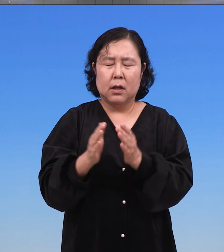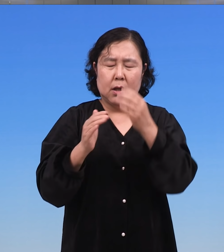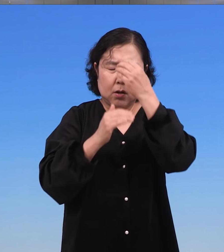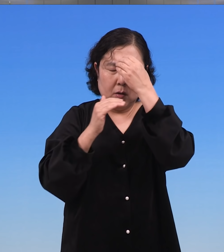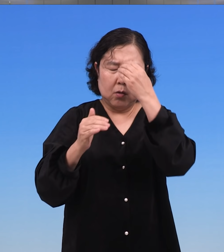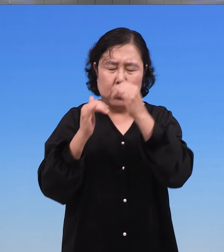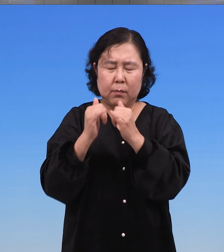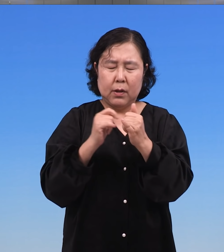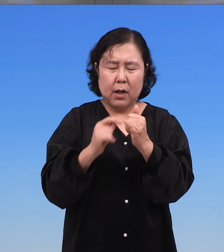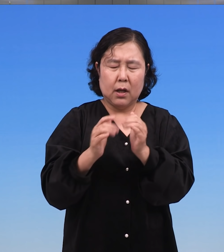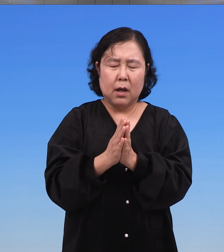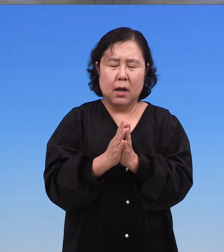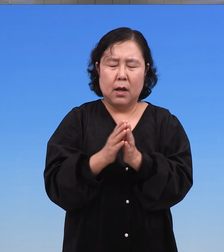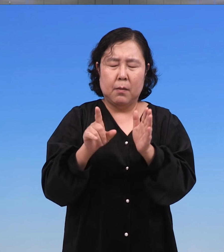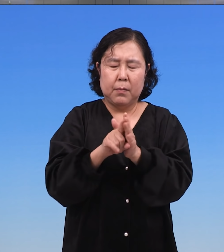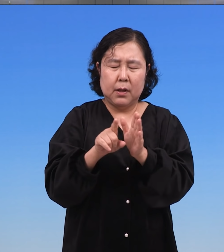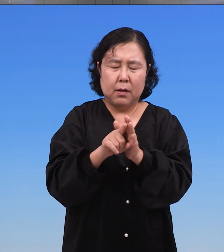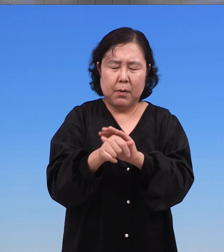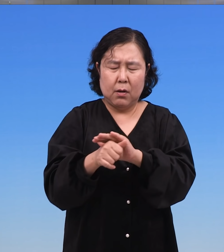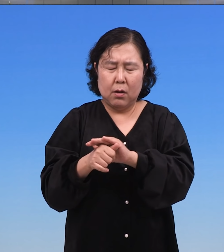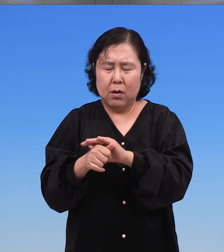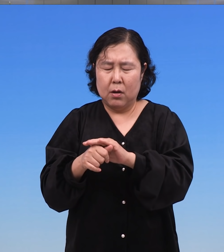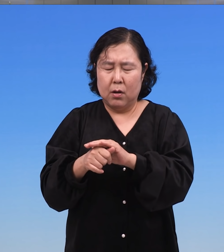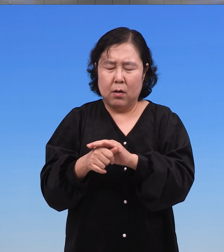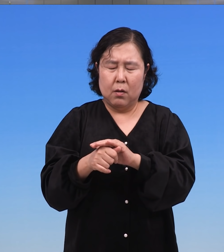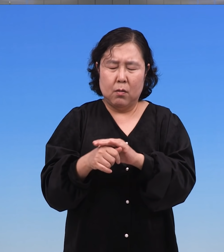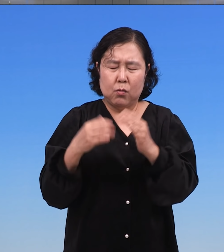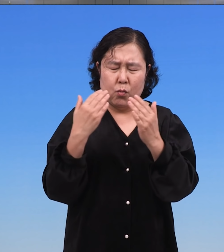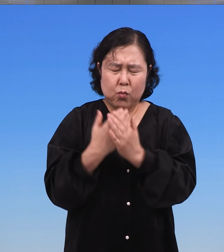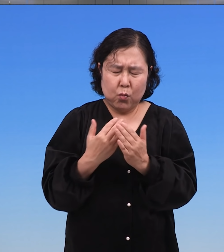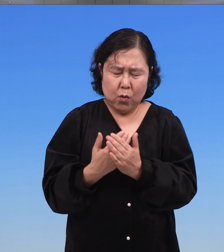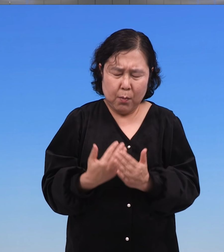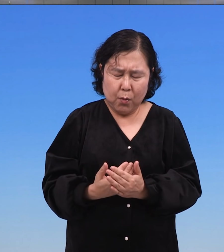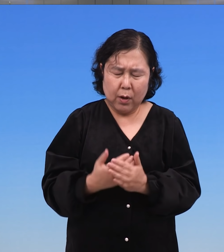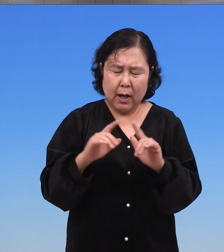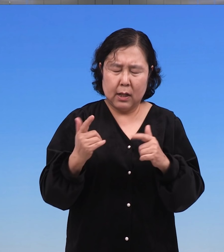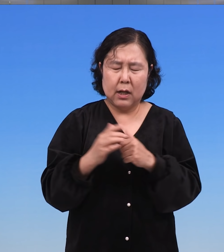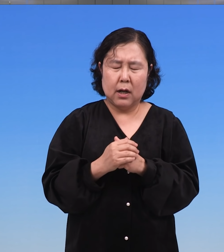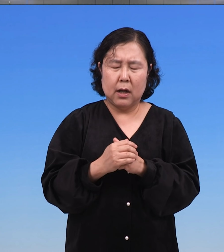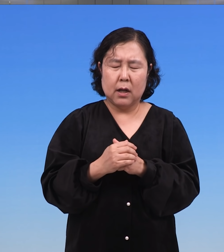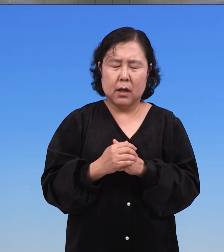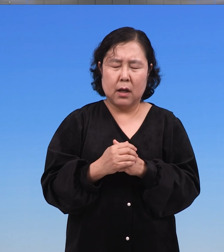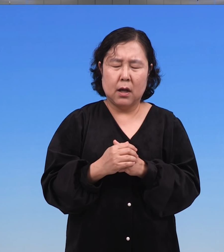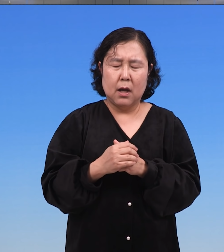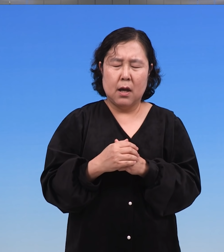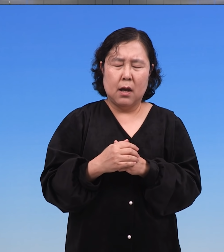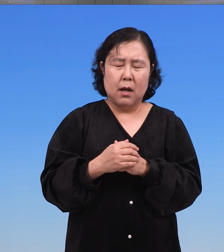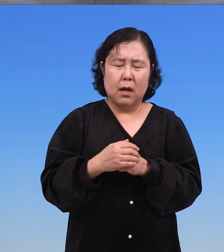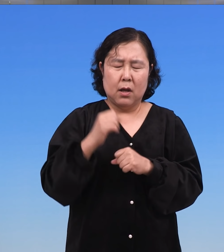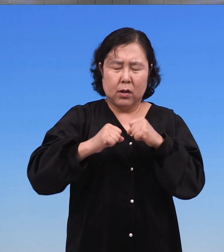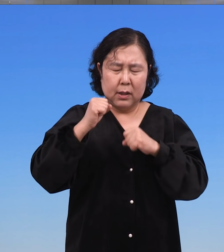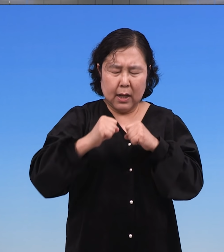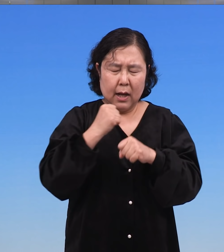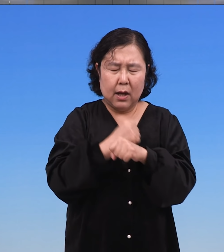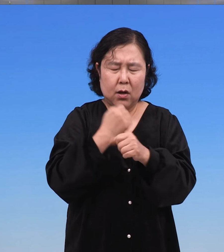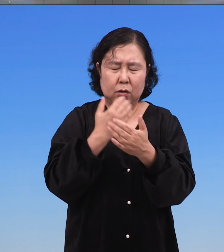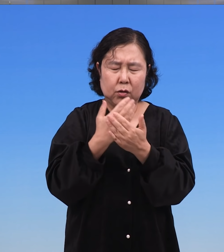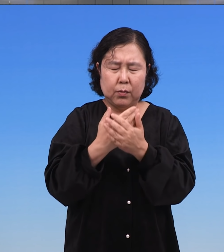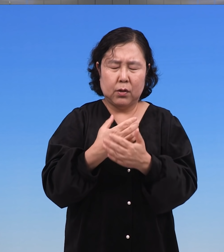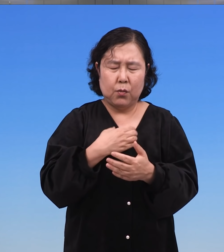우리 성도님들에게 결단코 믿음의 후퇴가 되지 않도록 강권적으로 역사하여 주시기 원합니다. 이